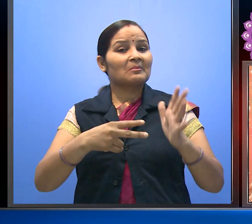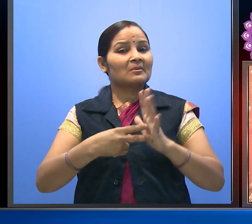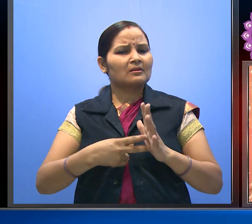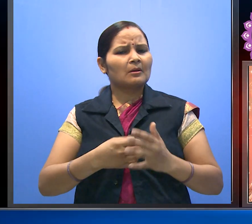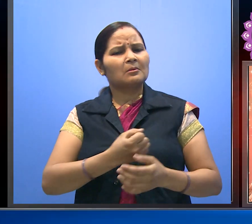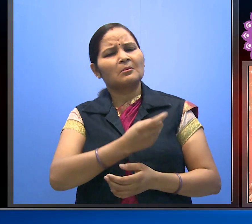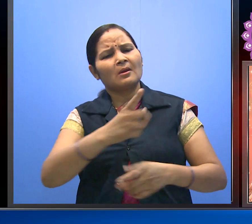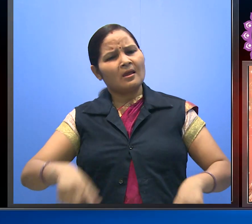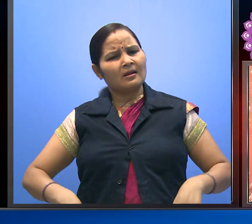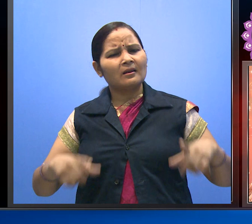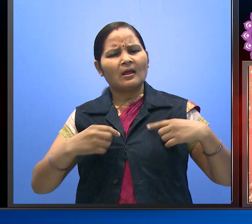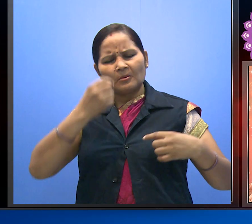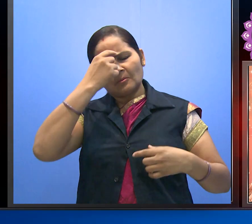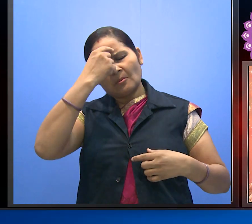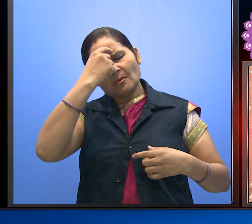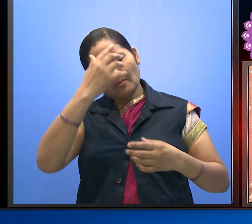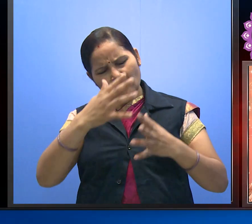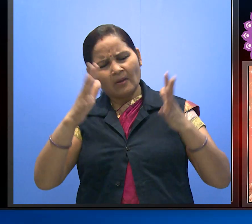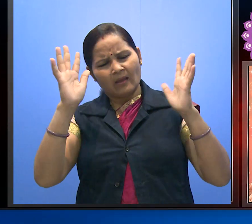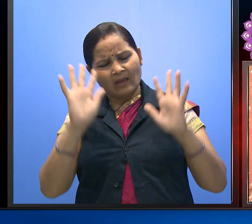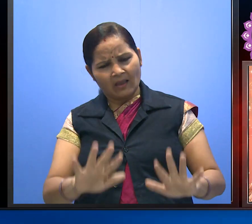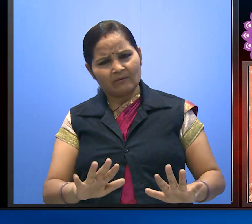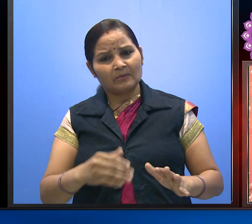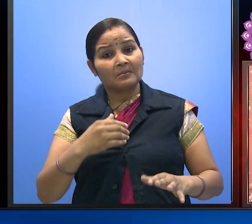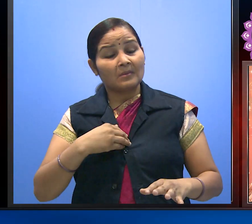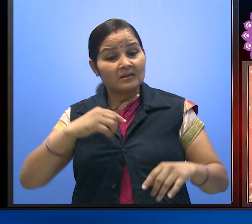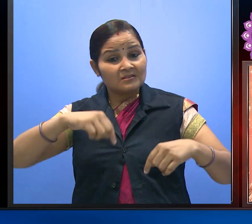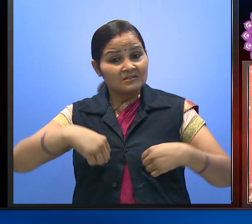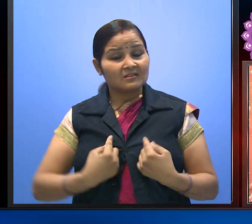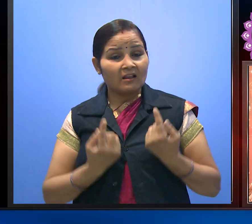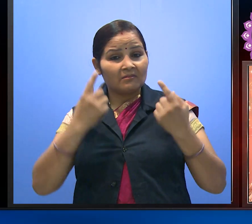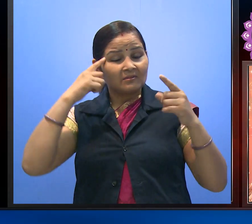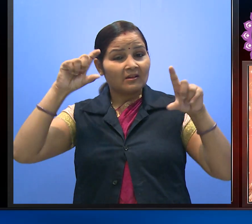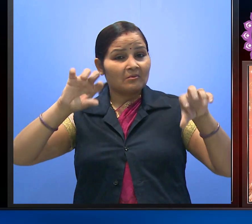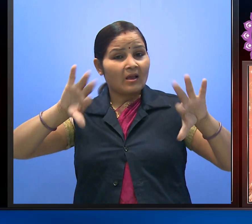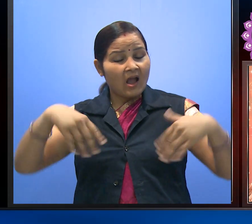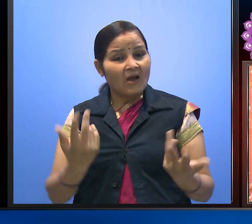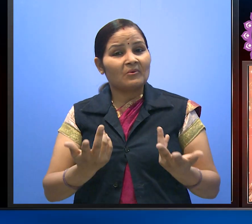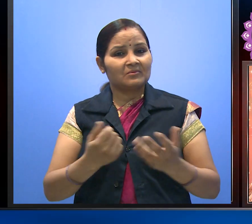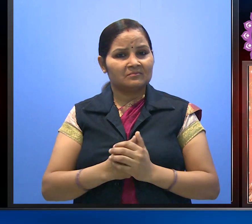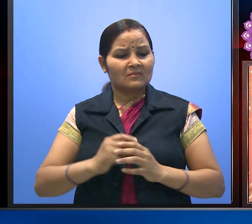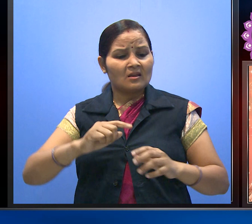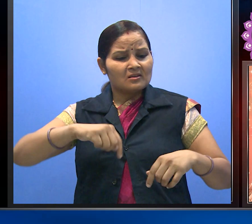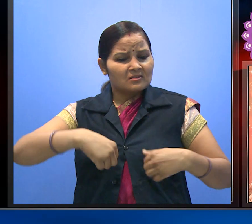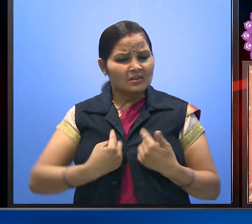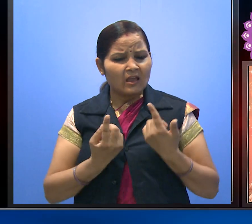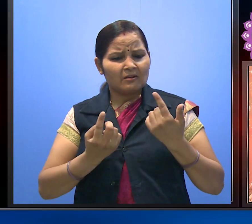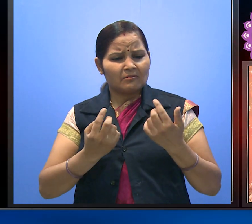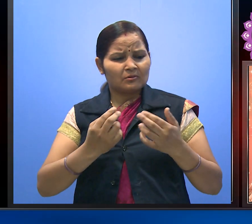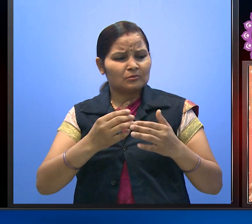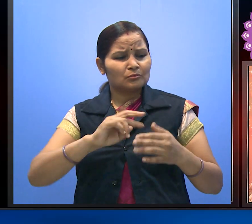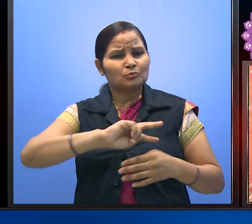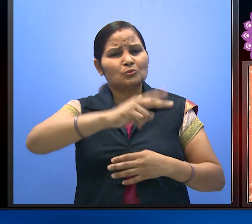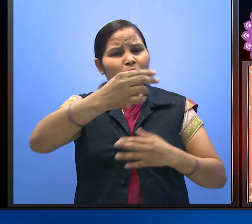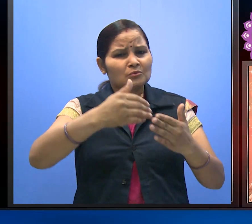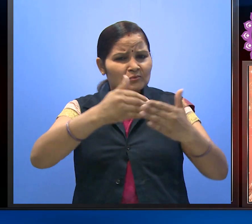कई मुसीबतें आती है, तो हम स्वयं की सेफ्टी कैसे रखें, स्वयं को स्वयं से कैसे दूसरों